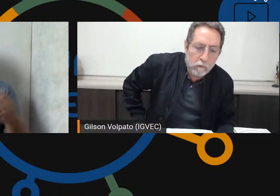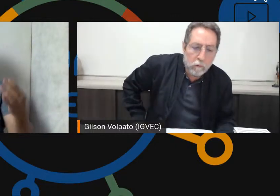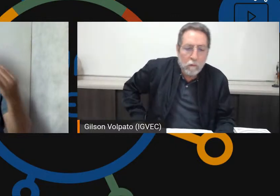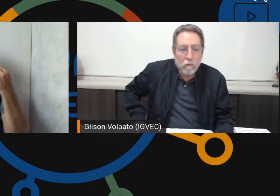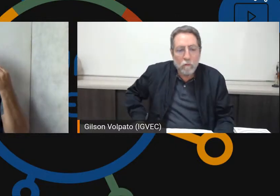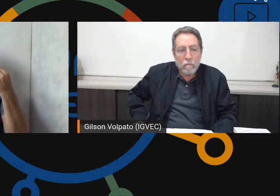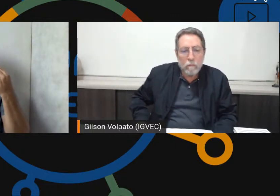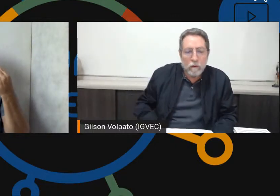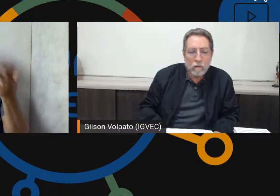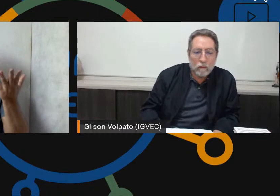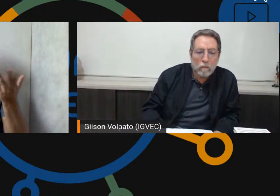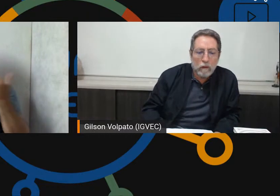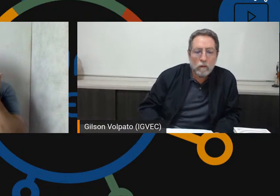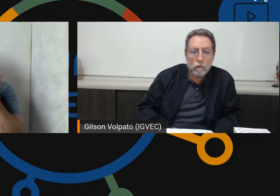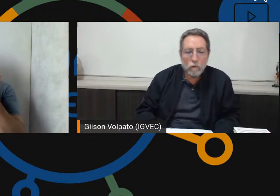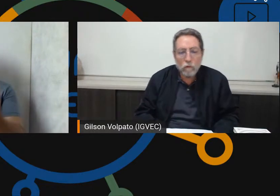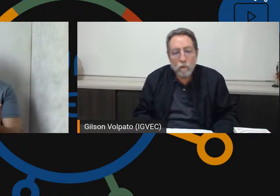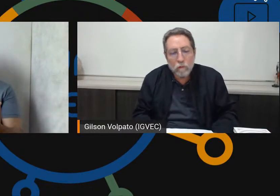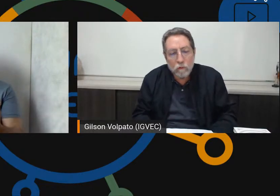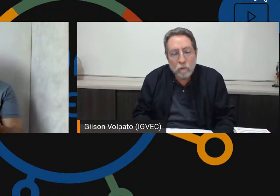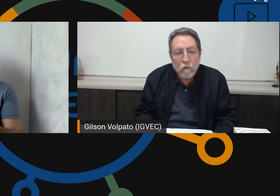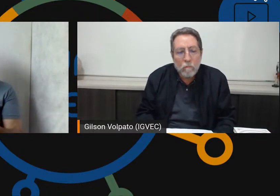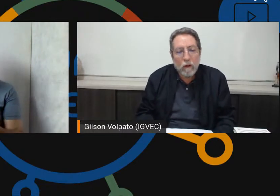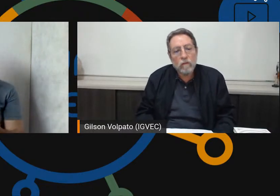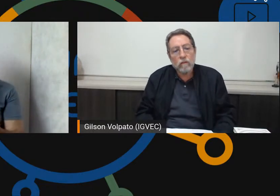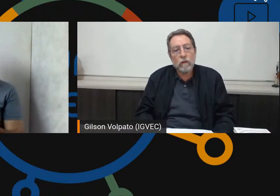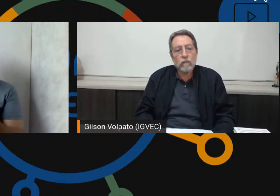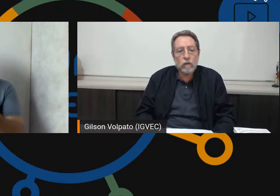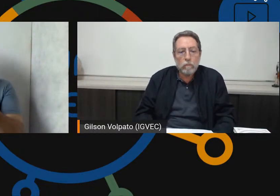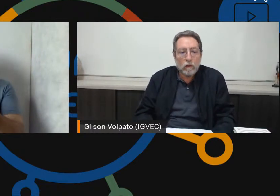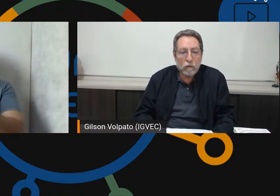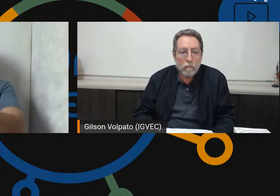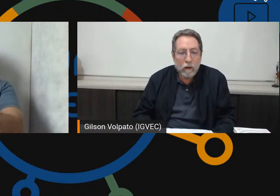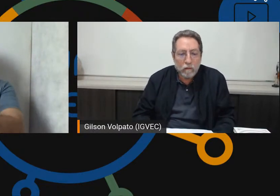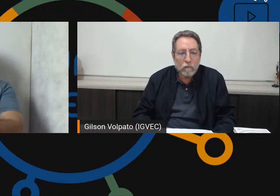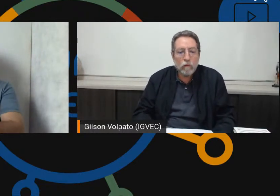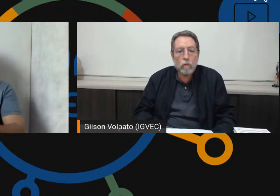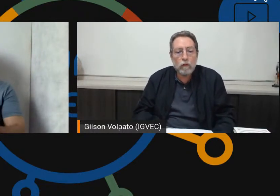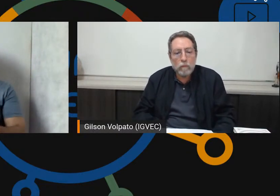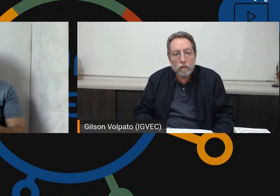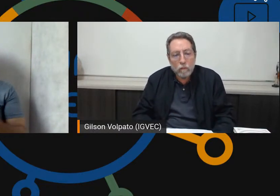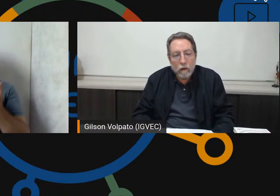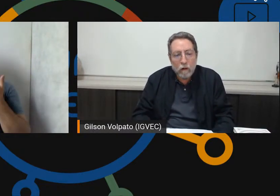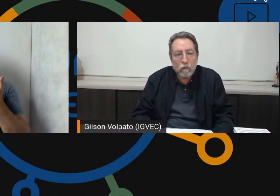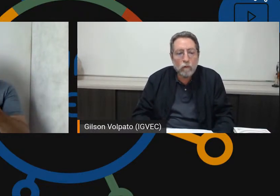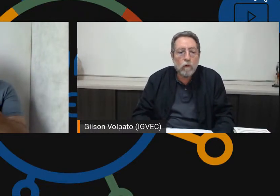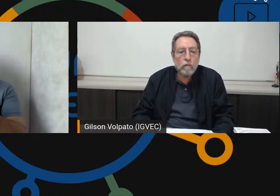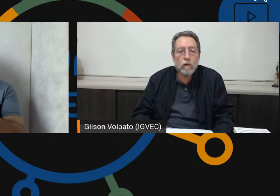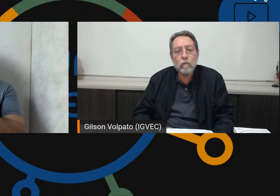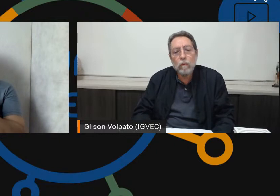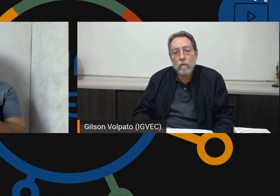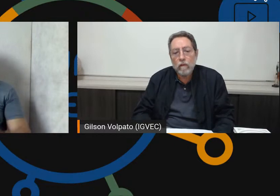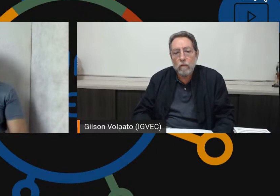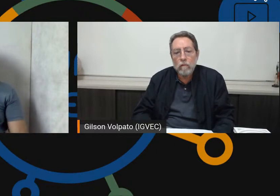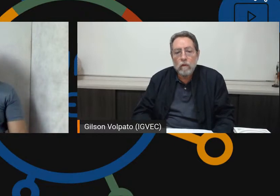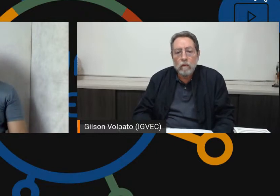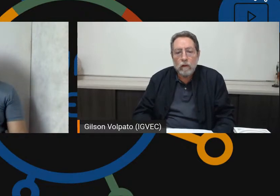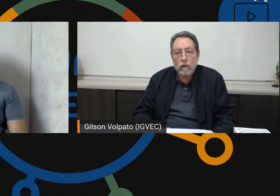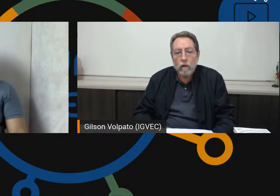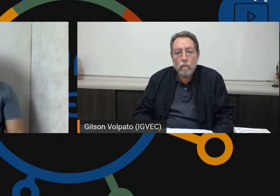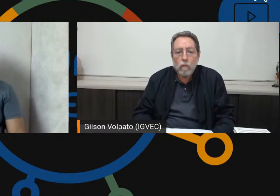este evento, né? E certamente a todos os outros palestrantes que participaram e que eventualmente participarão ainda do evento,